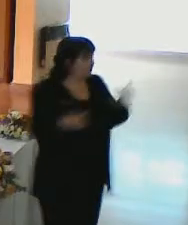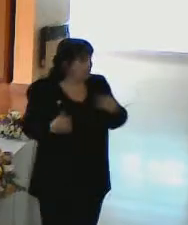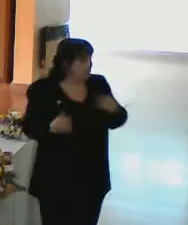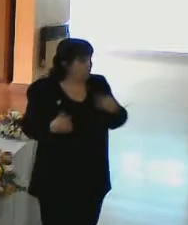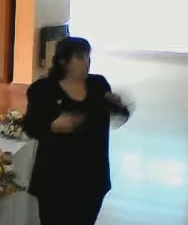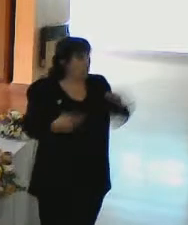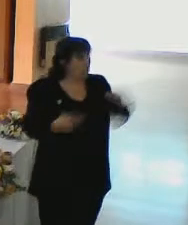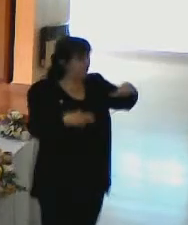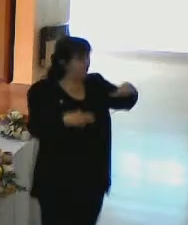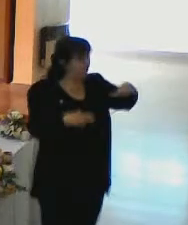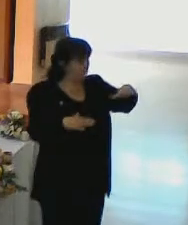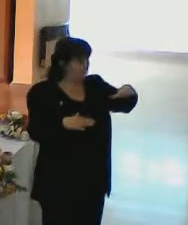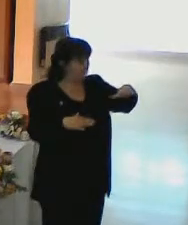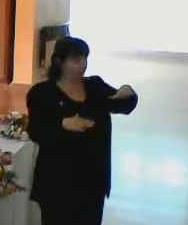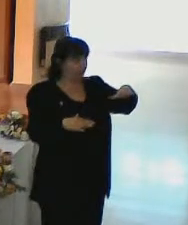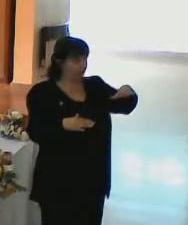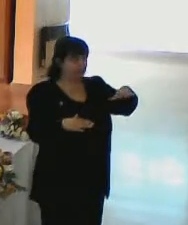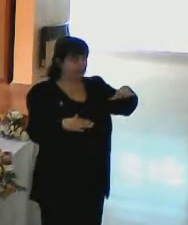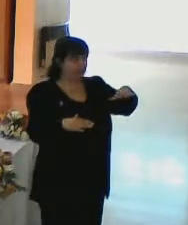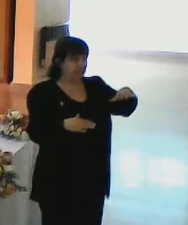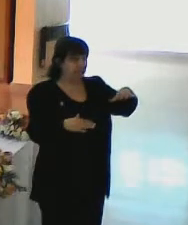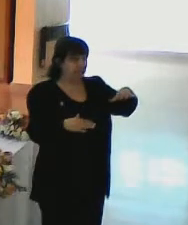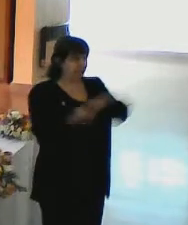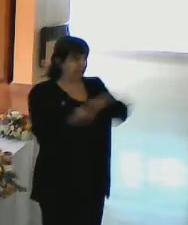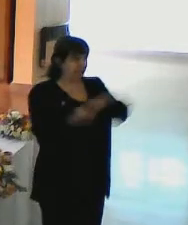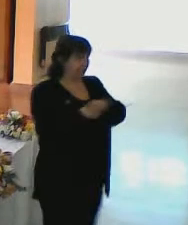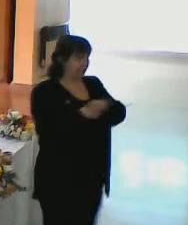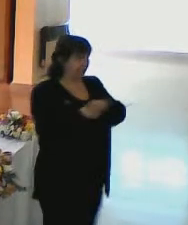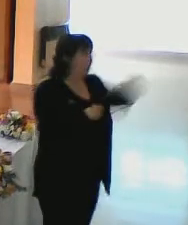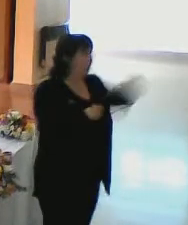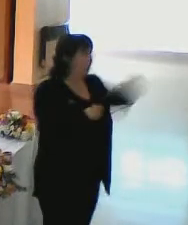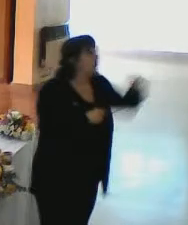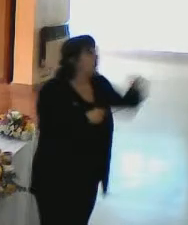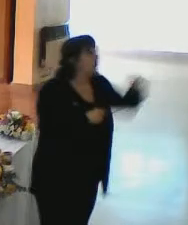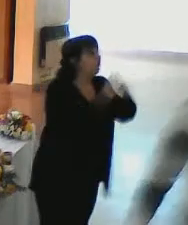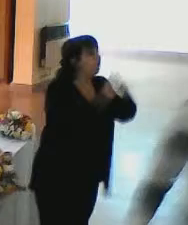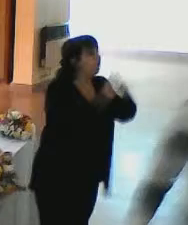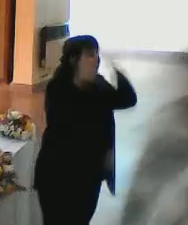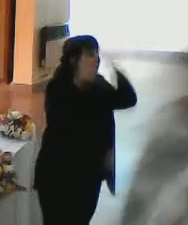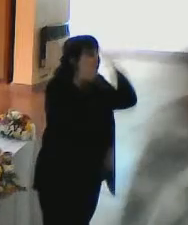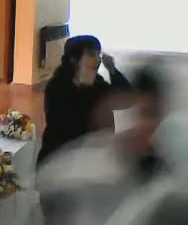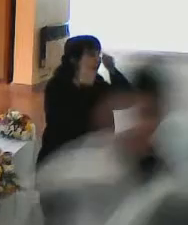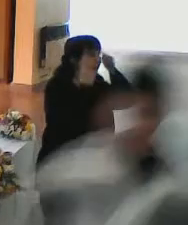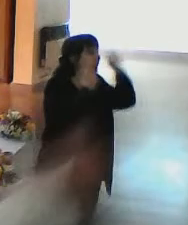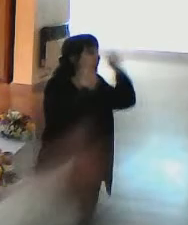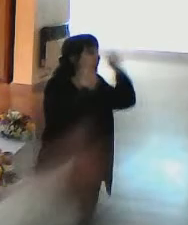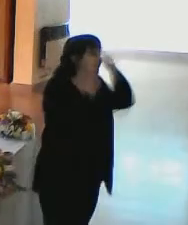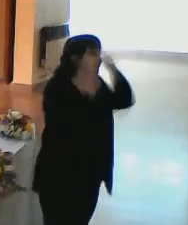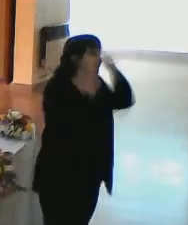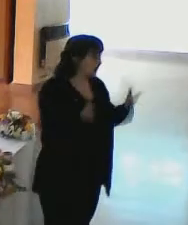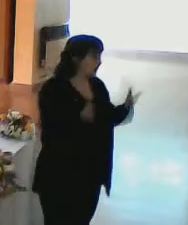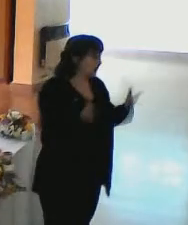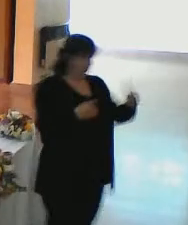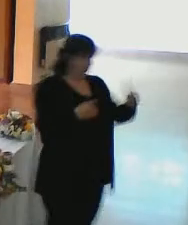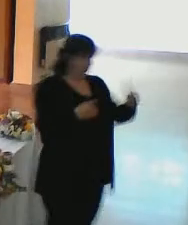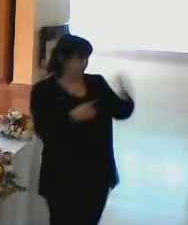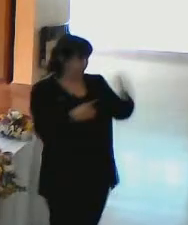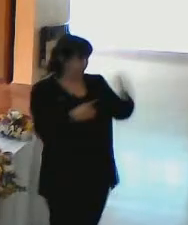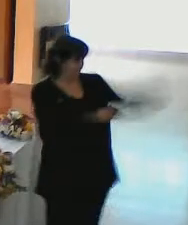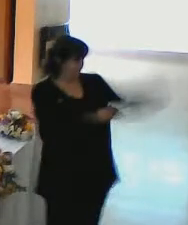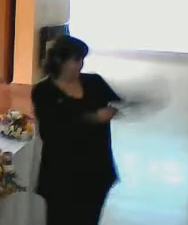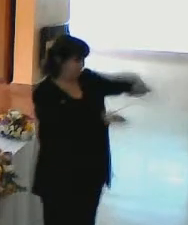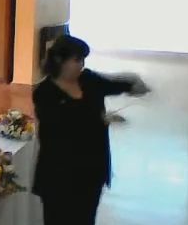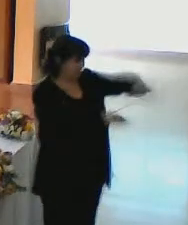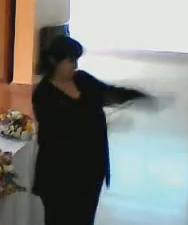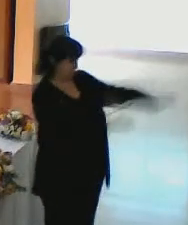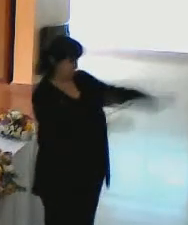poder explicar qué significaba el trastorno de aprendizaje. Que si bien nosotras al principio ni siquiera sabíamos que esto del trastorno